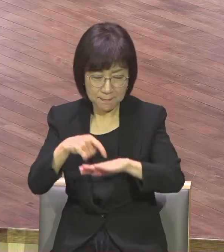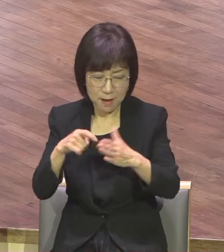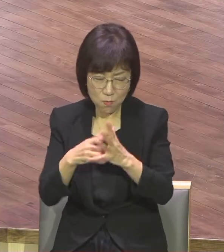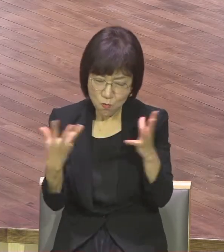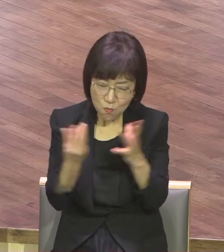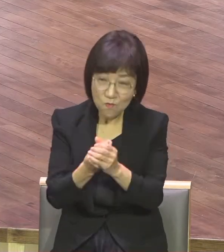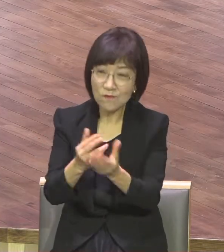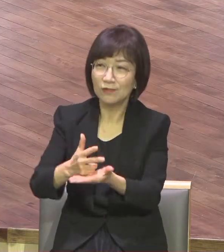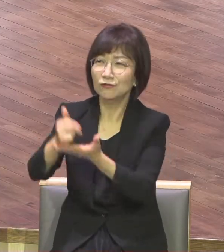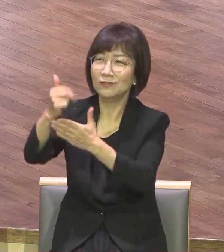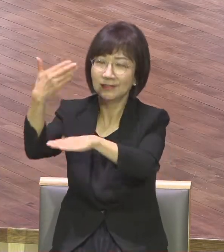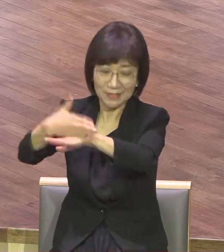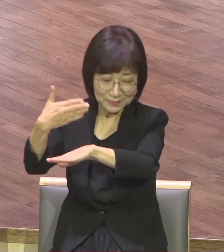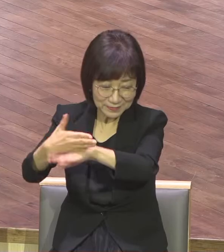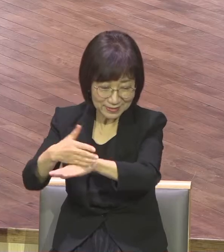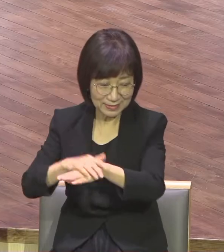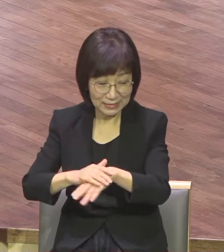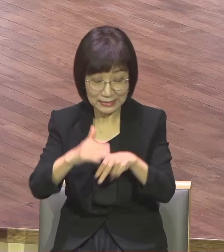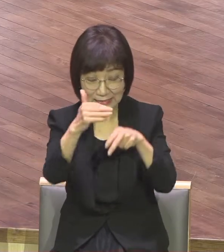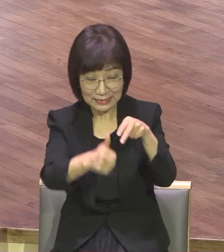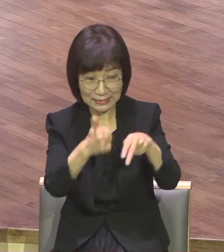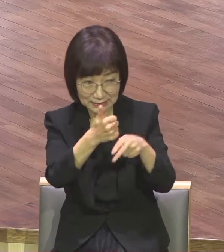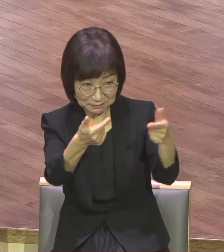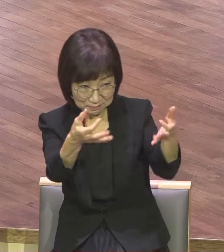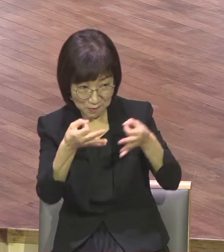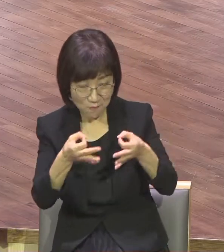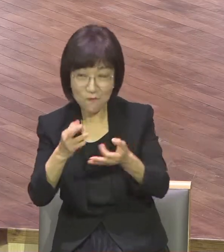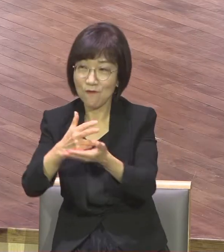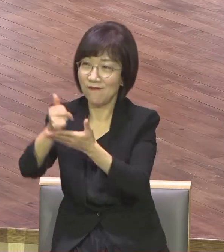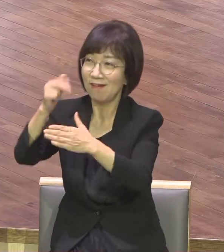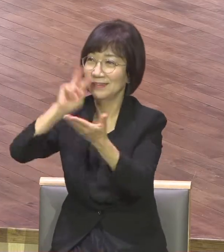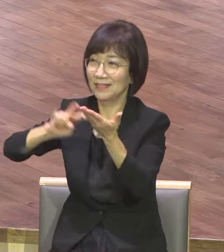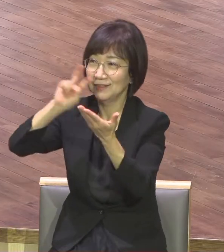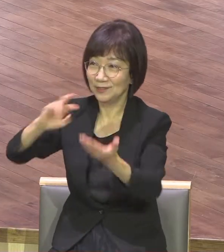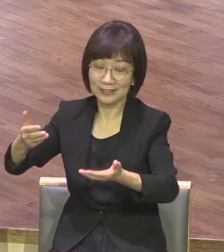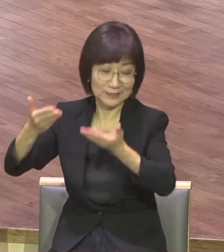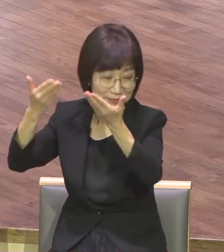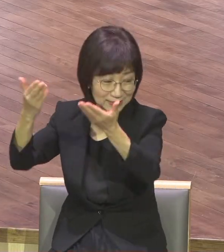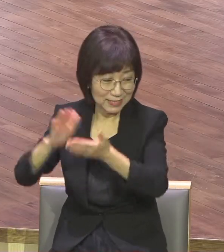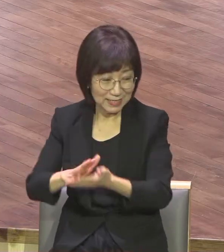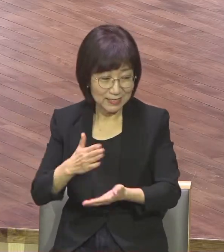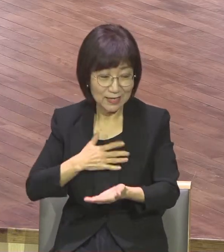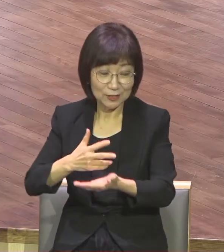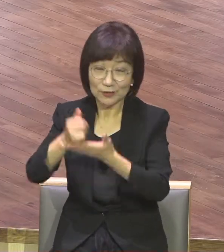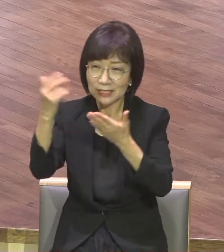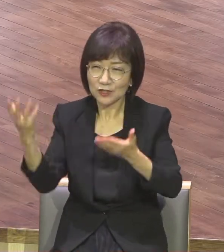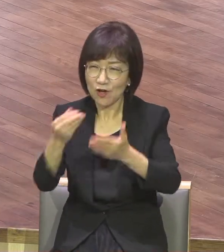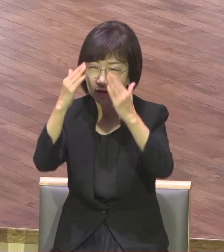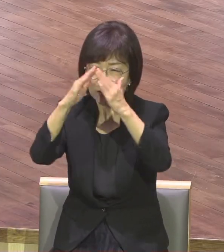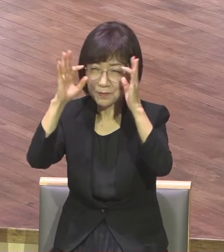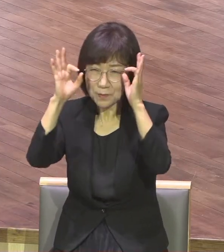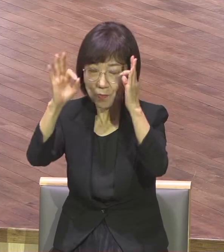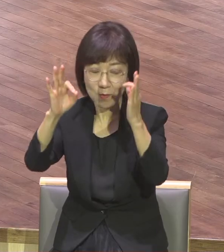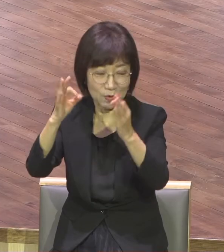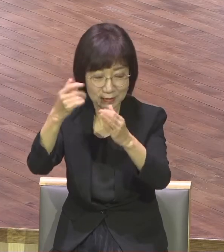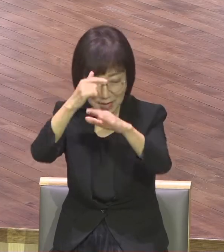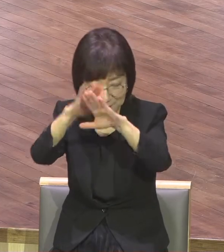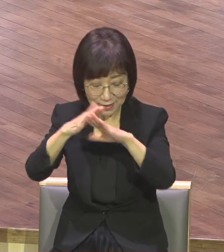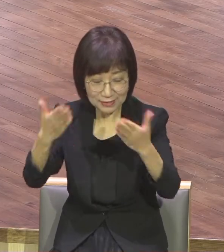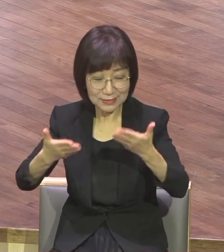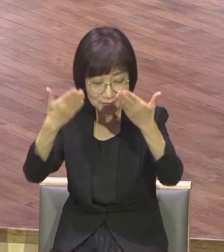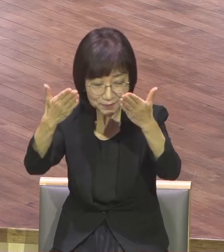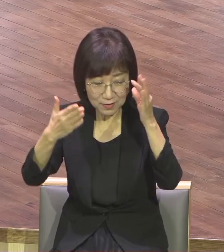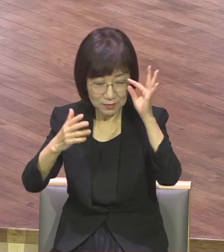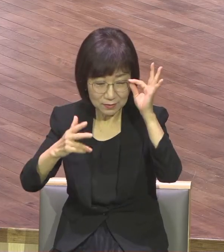전심으로 주께 감사하며 신들 앞에서 주께 찬송하리이다. 내가 주의 성전을 향하여 예배하며 주의